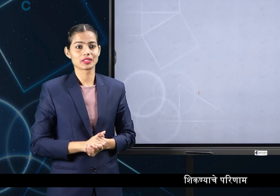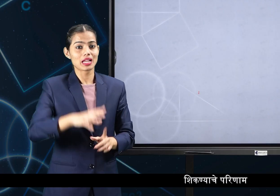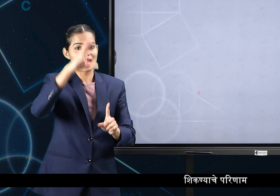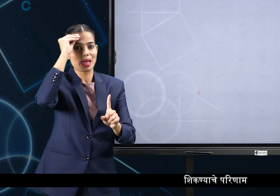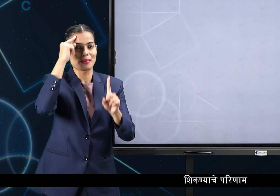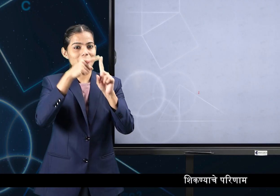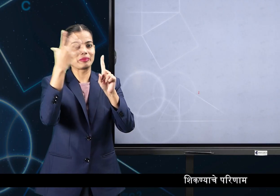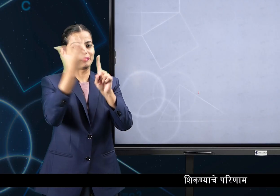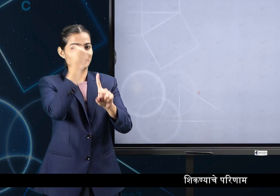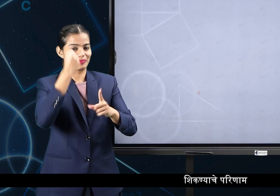शिकण्याचे परिणाम.